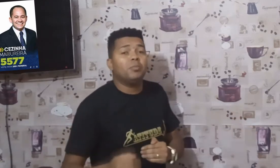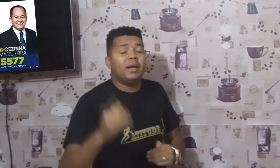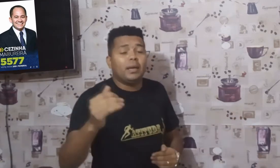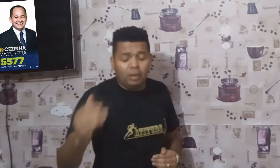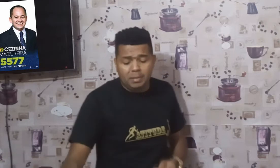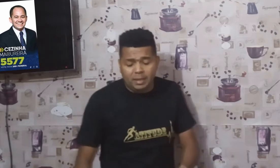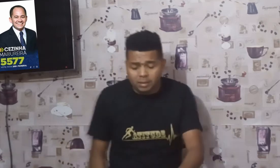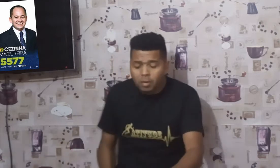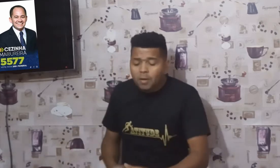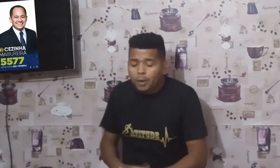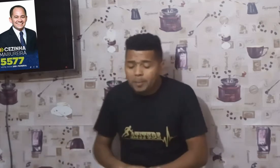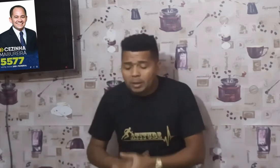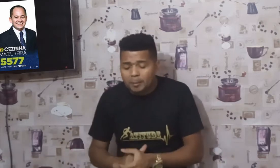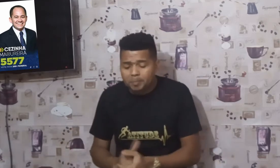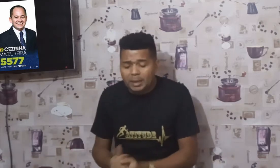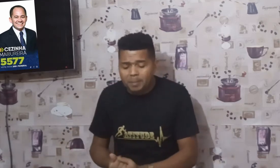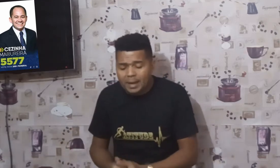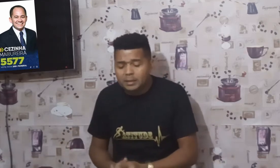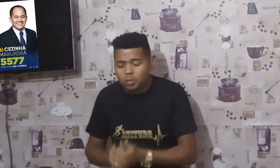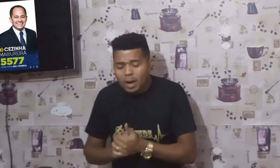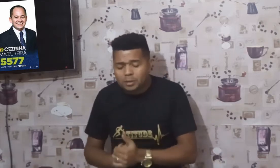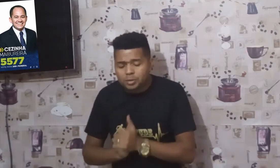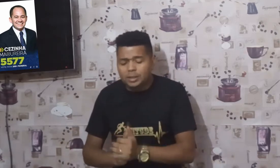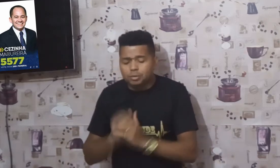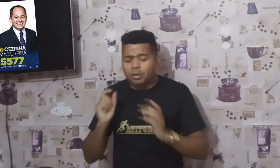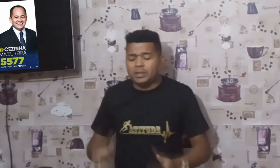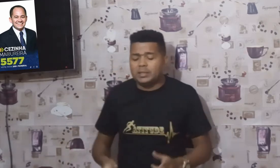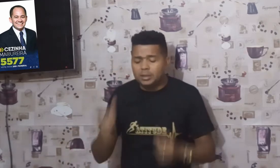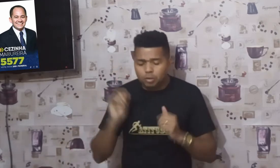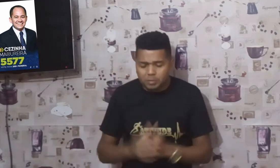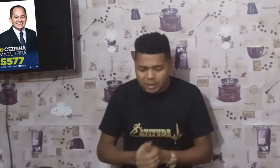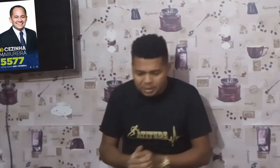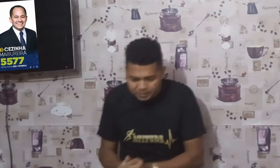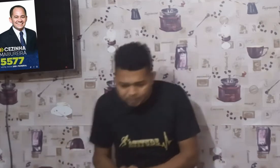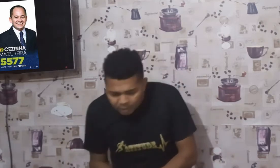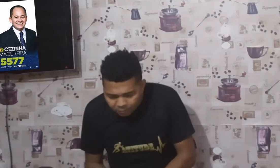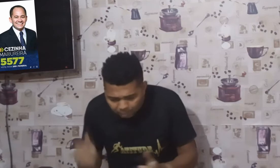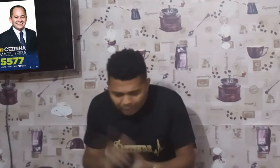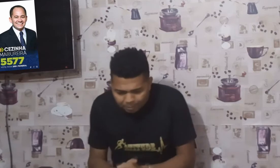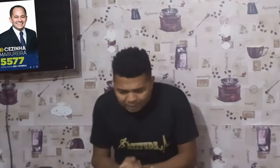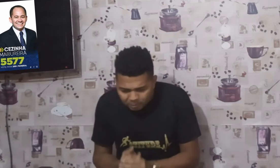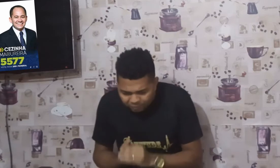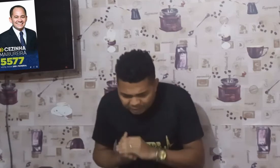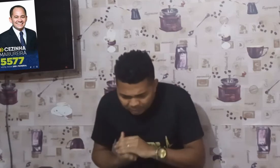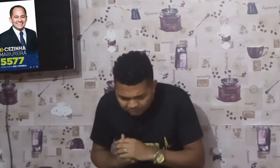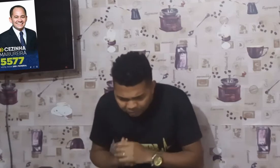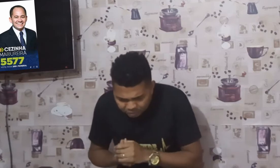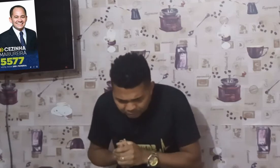uma regulamentação, foi pela PL de 497 de 2015. Vamos lá, mais para frente, nós